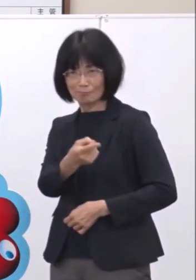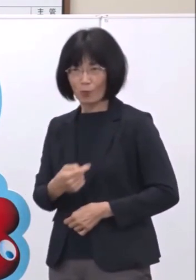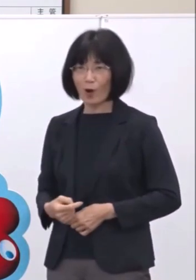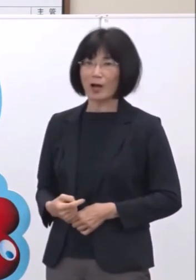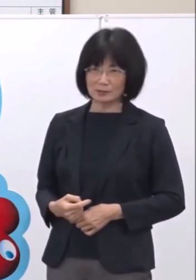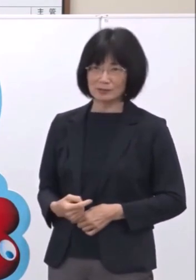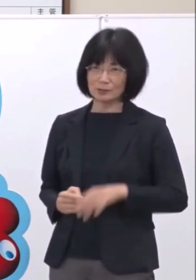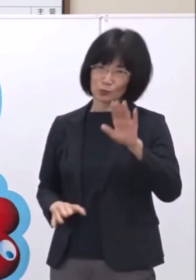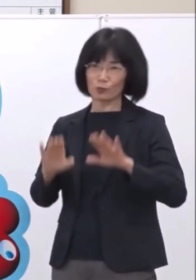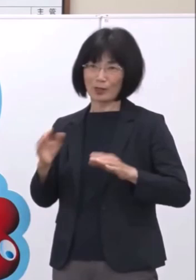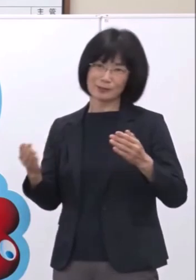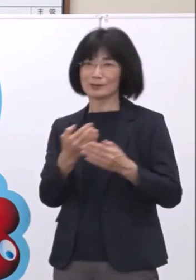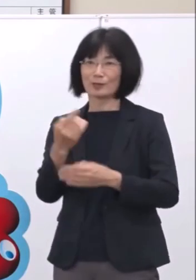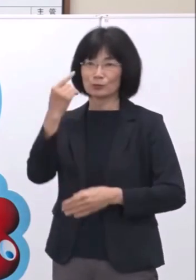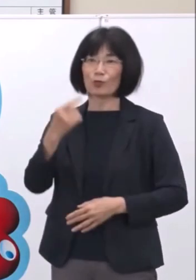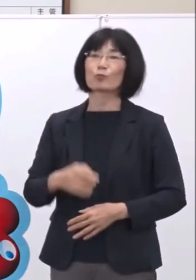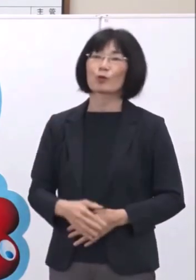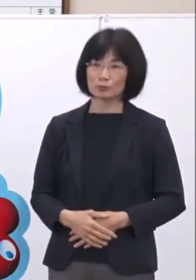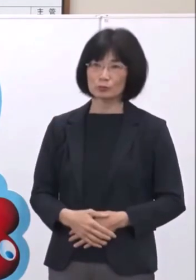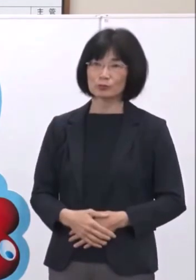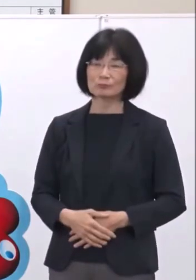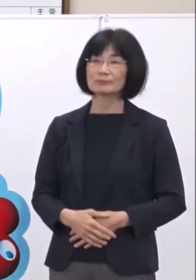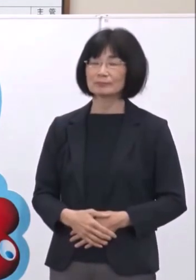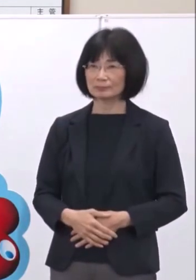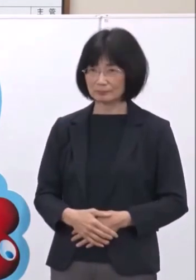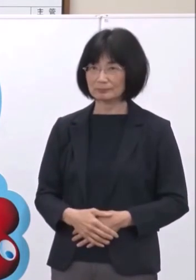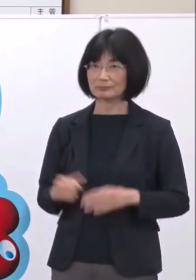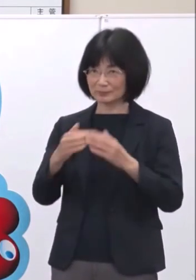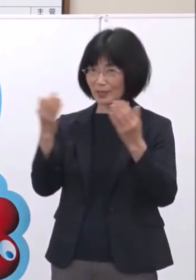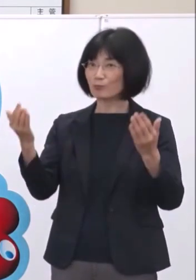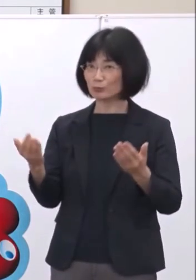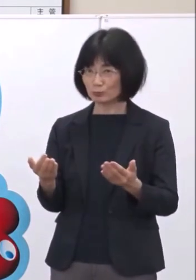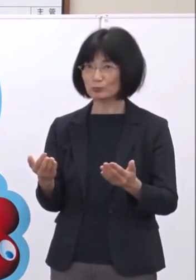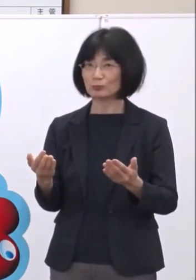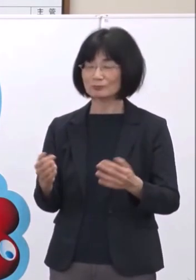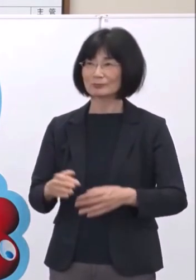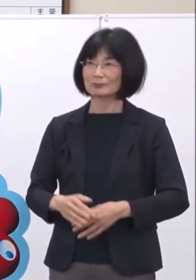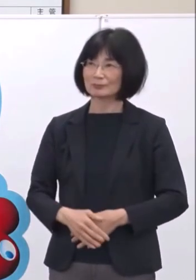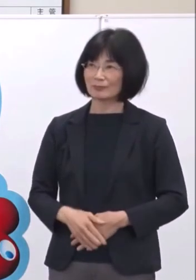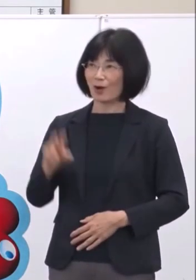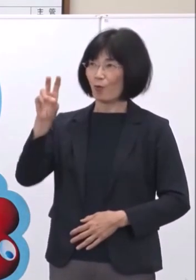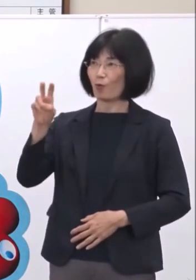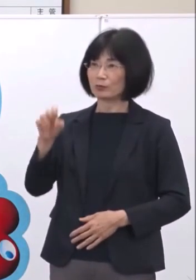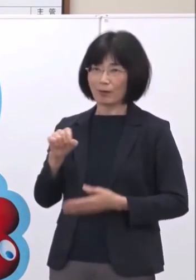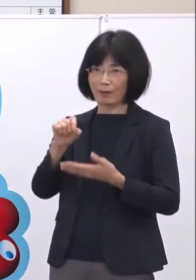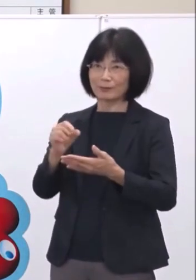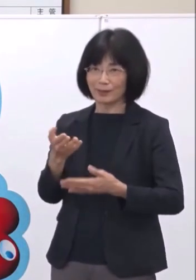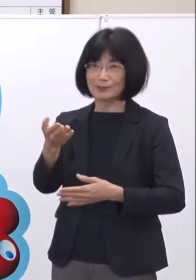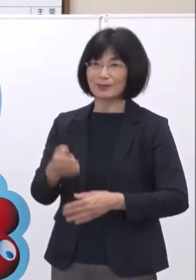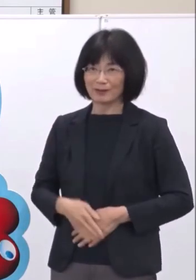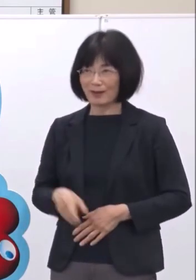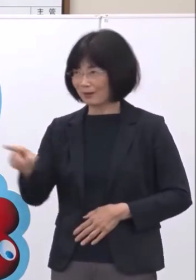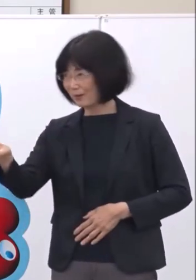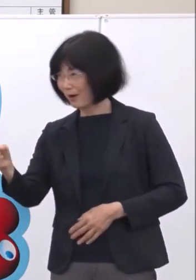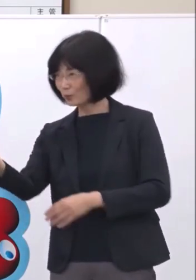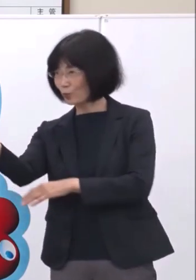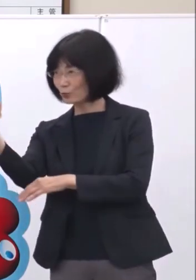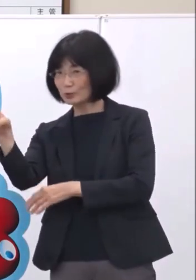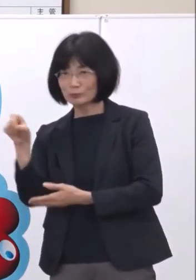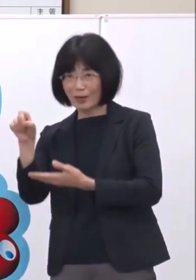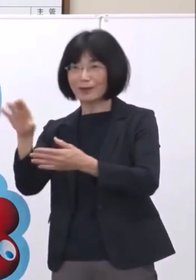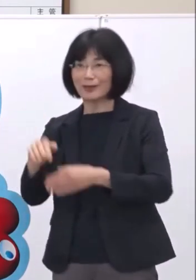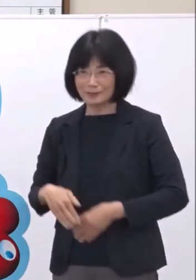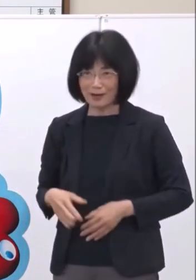か。これはこういうことになると、その多分その大阪が出したんかとか、どこが関係者出したんか